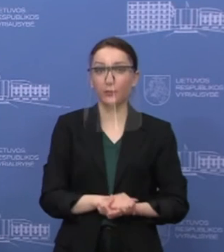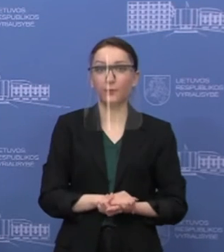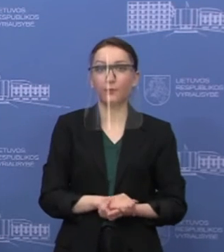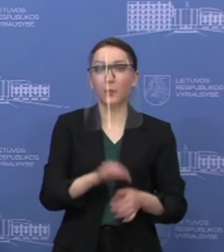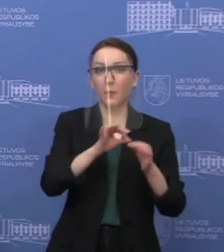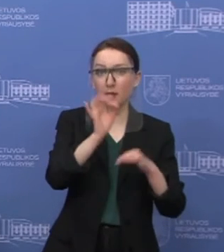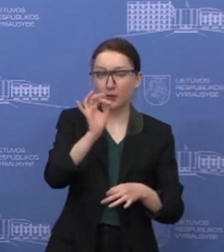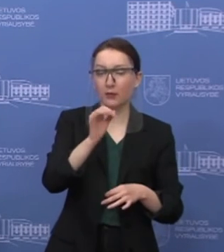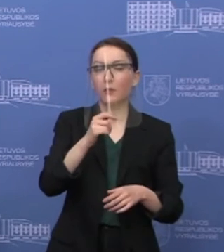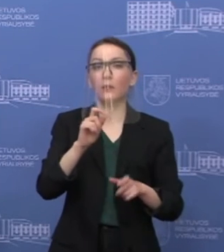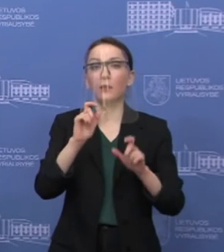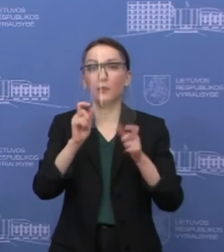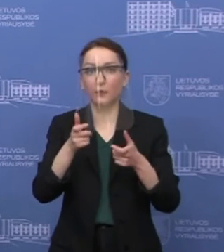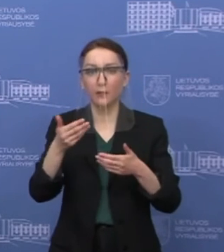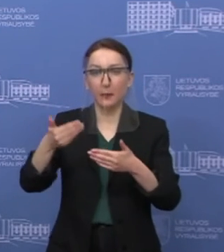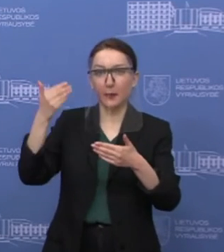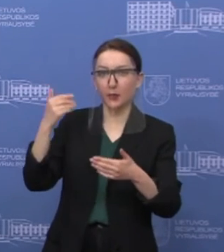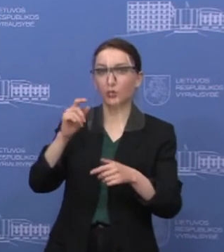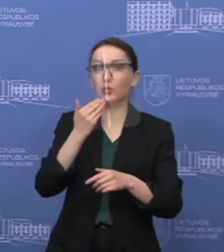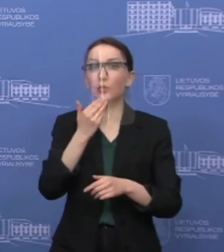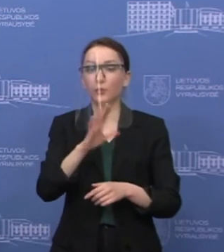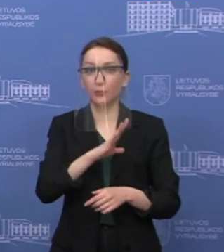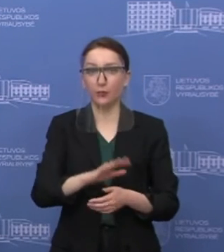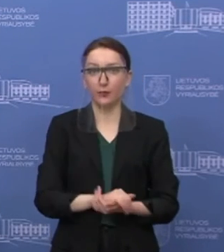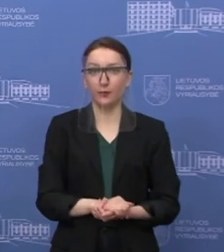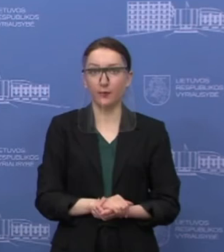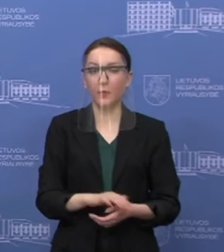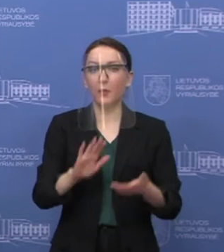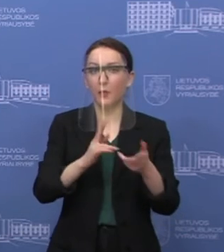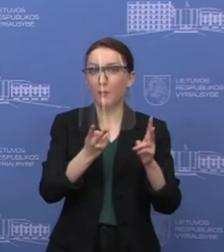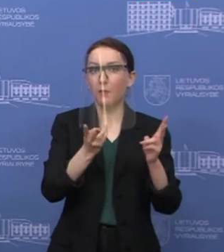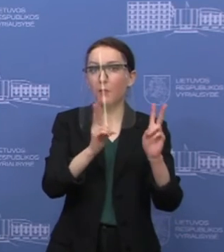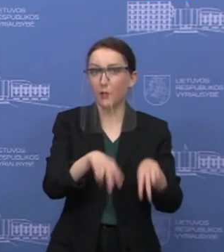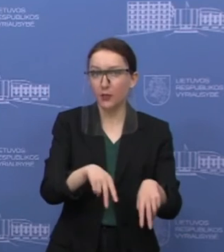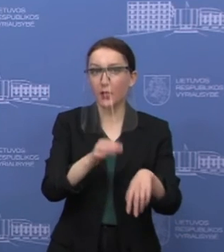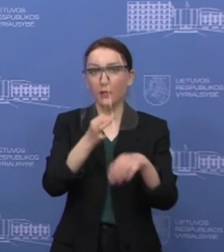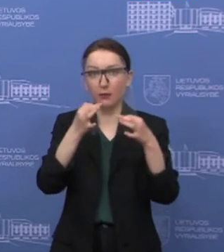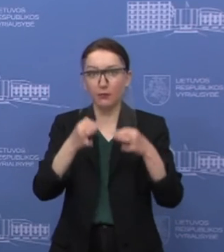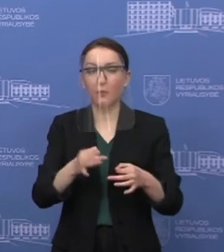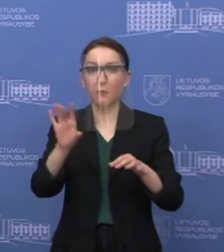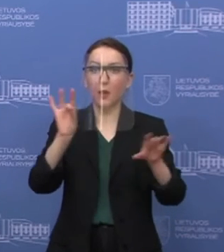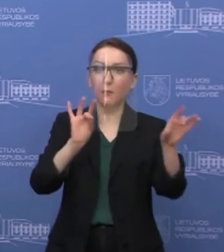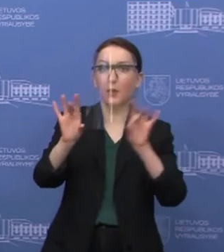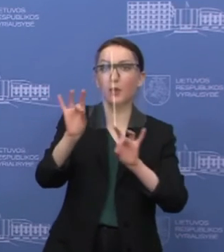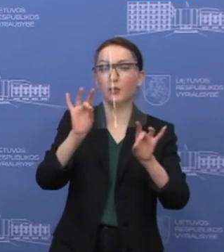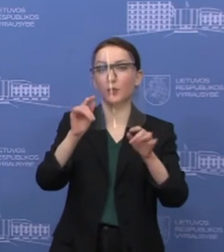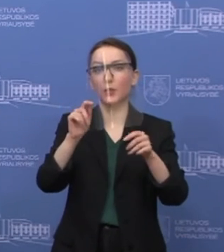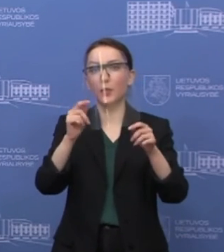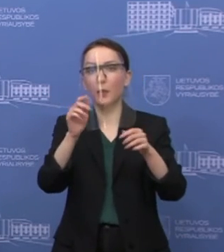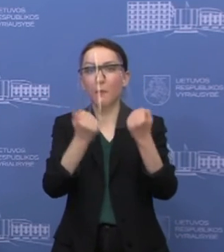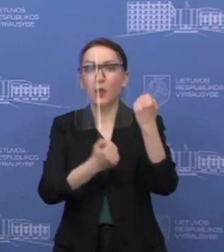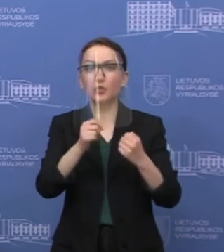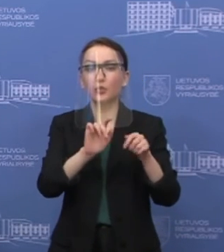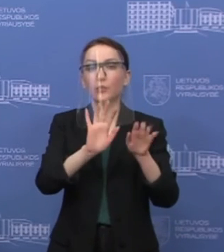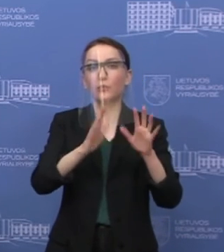vietoje patikslinsiu galbūt atsakymą į buvusį klausimą, kad mes pasiliekame savo teisę pasirinktinai tikrinti transporto